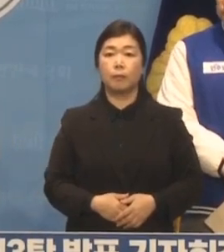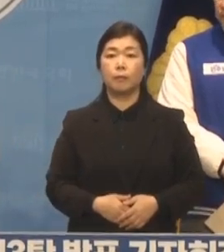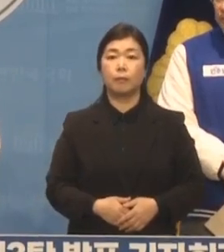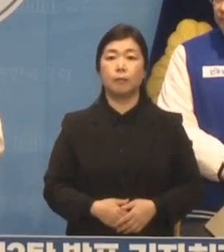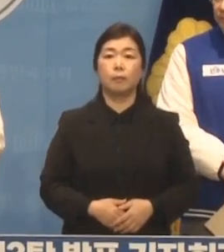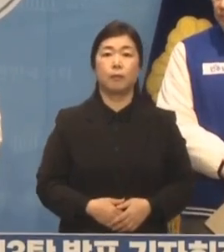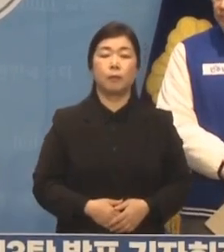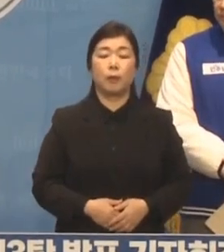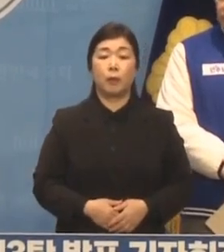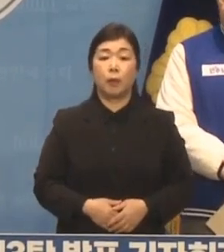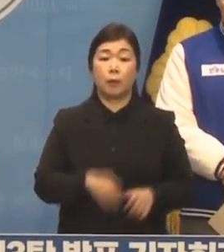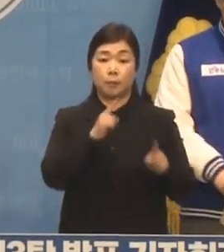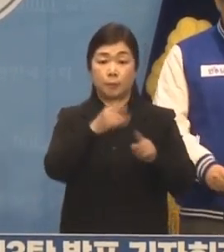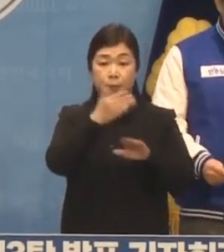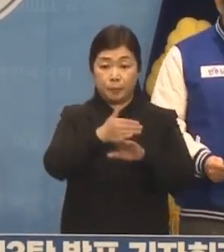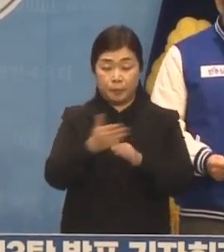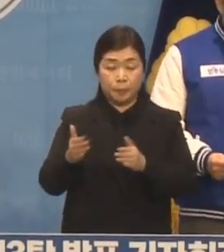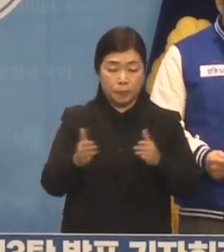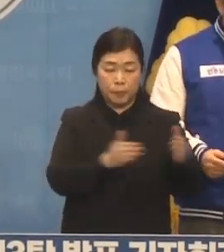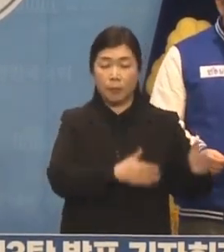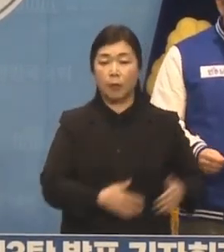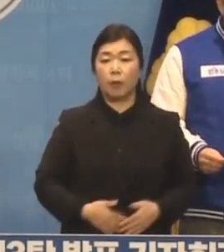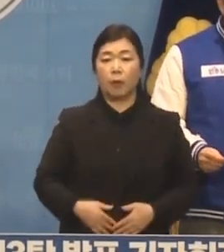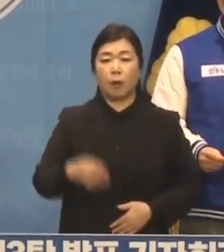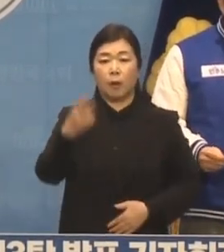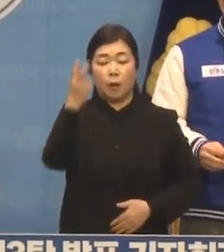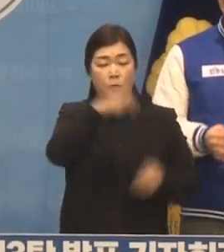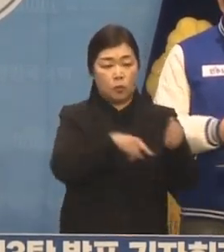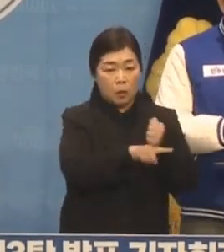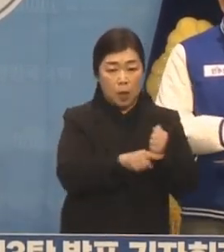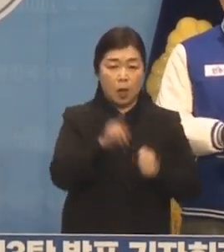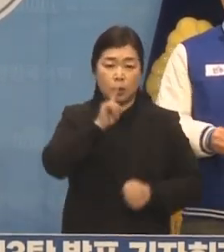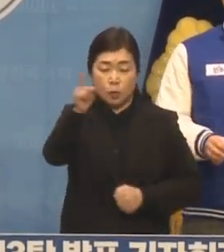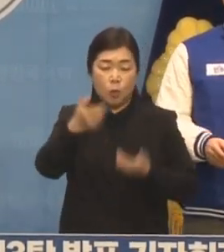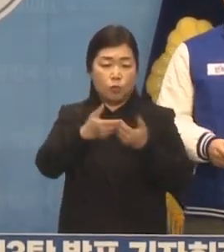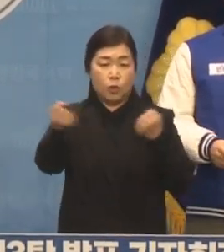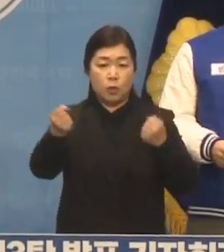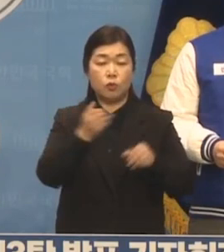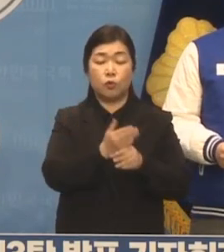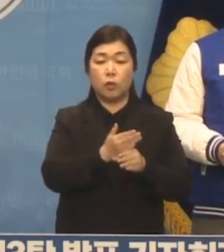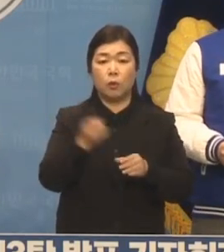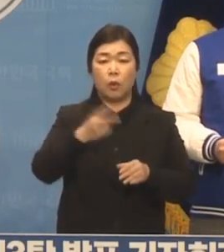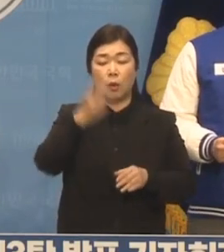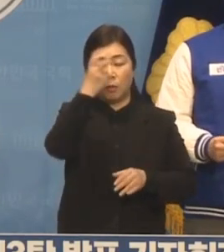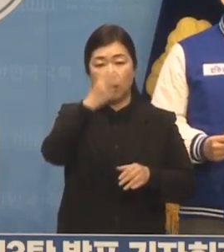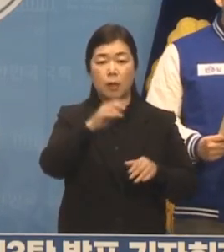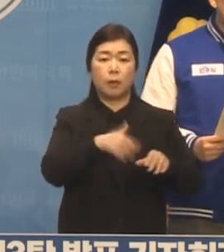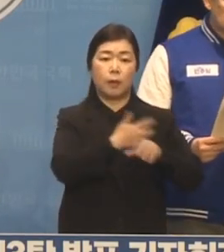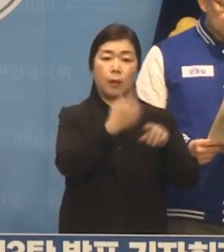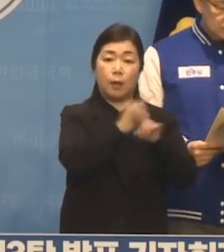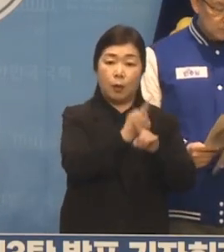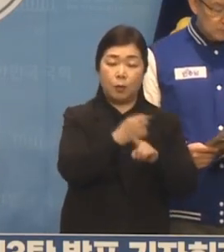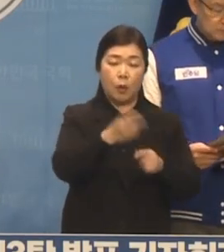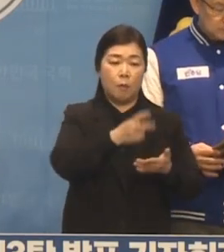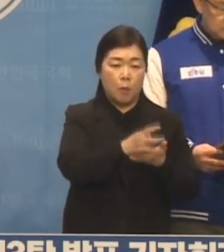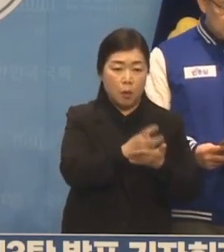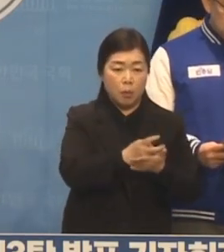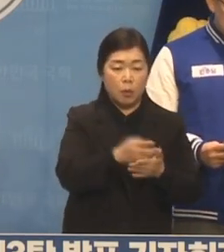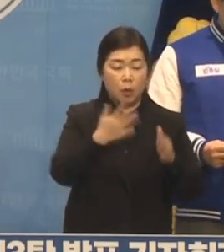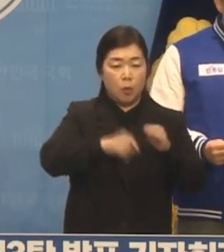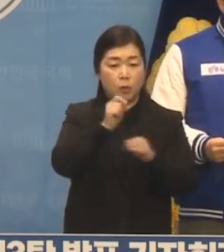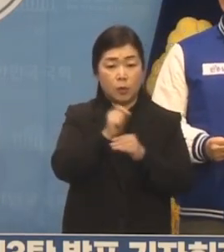예, 말씀 감사합니다. 수사기소 분리를 중심으로 하는 검찰개혁 방안과 법조